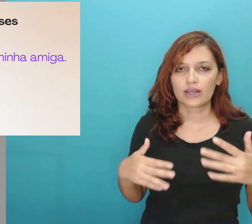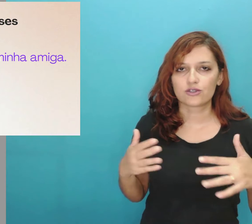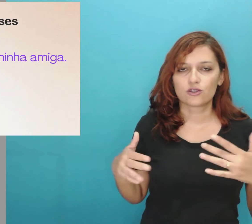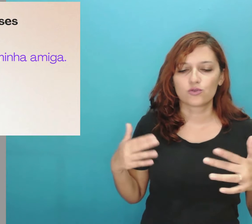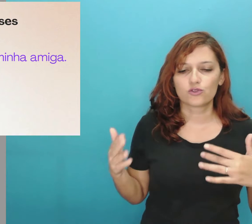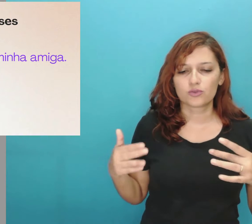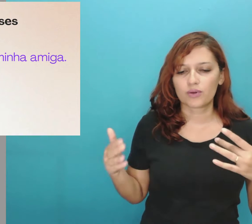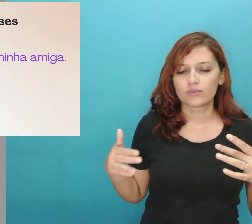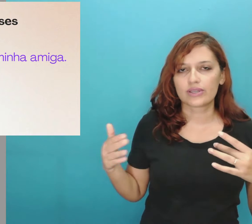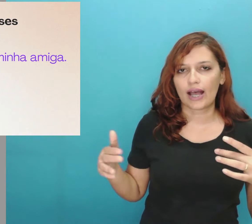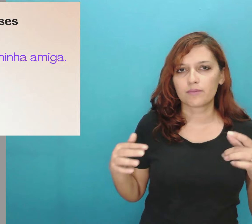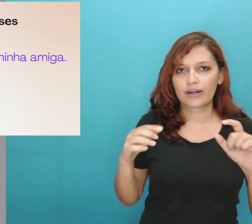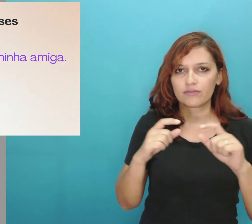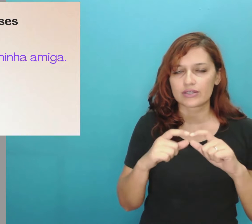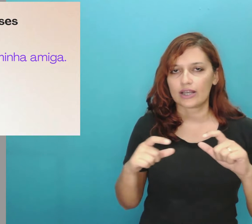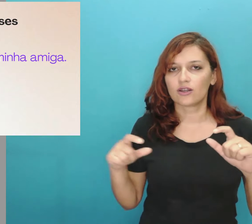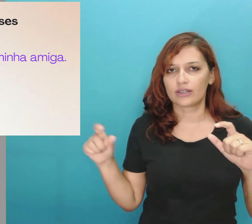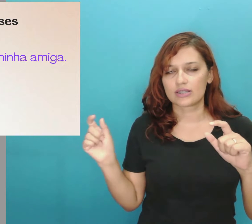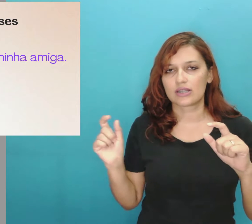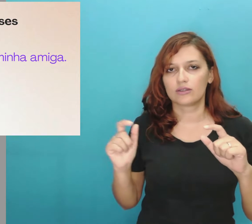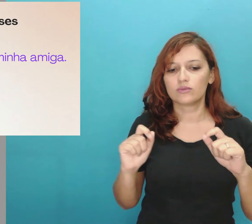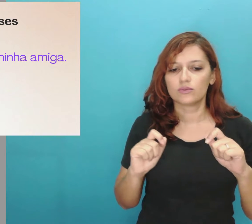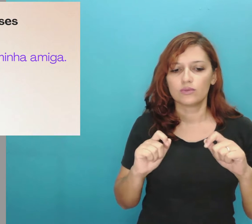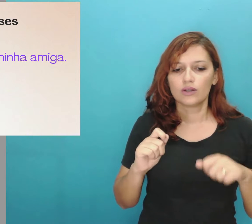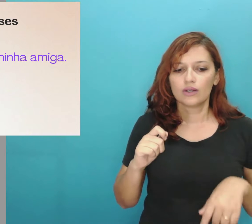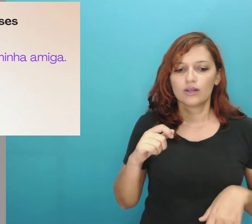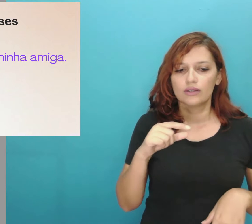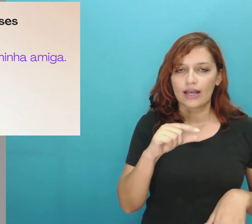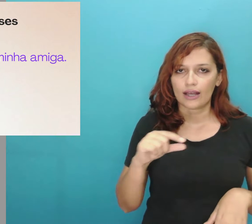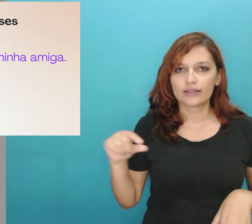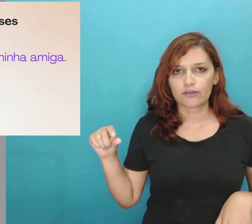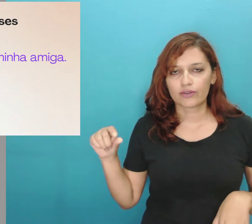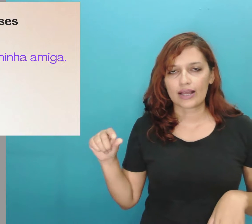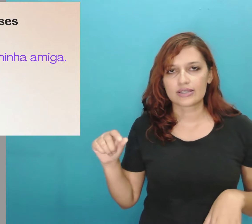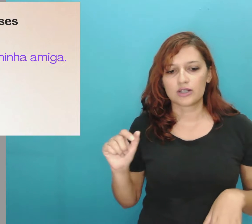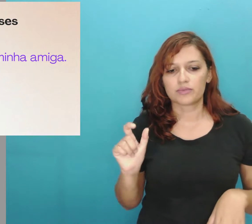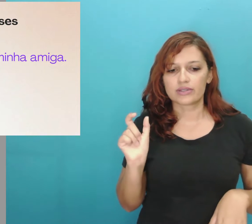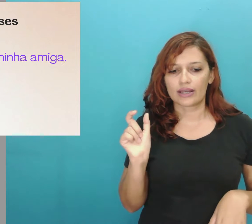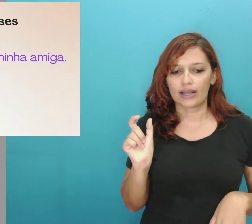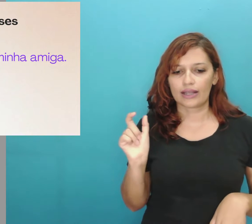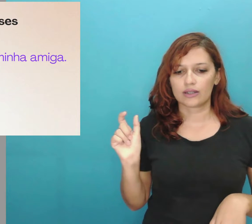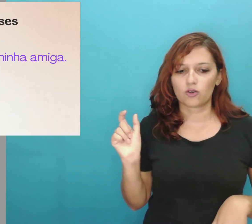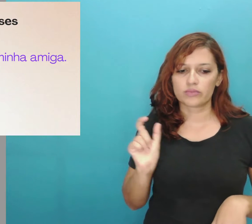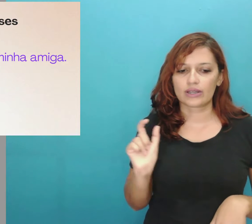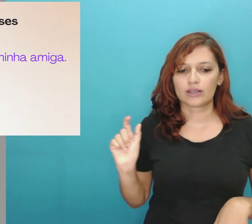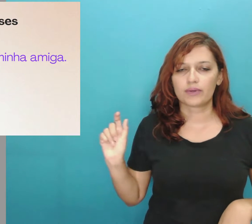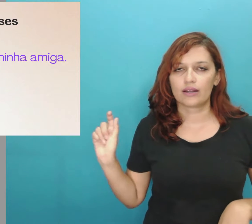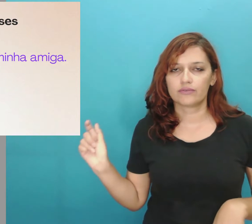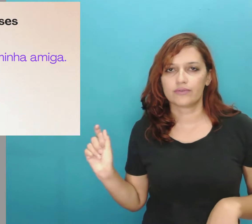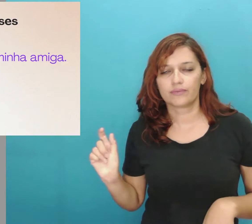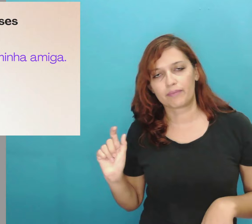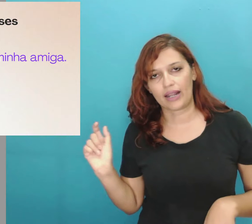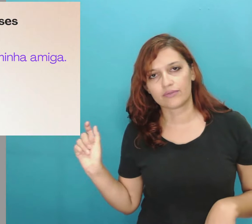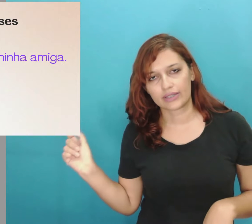gente costuma usar para fazer a anotação da frase em Libras, né? Como se cada palavra